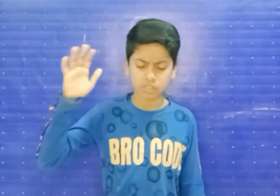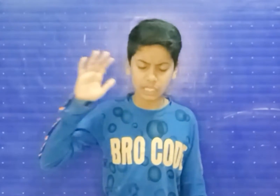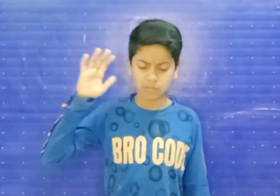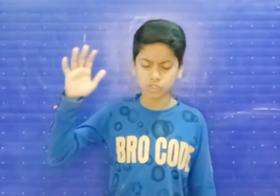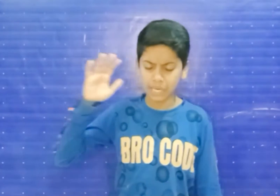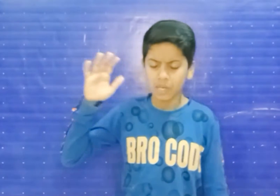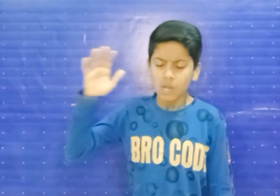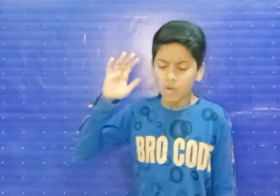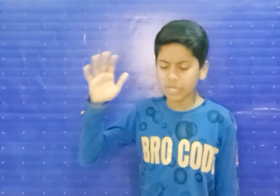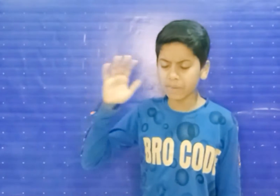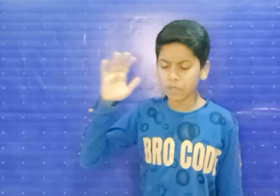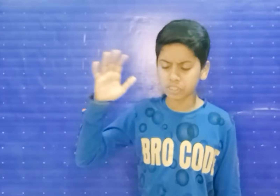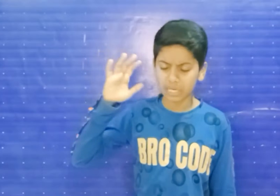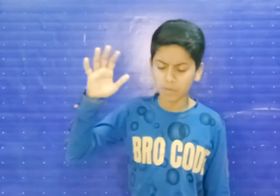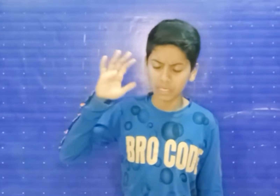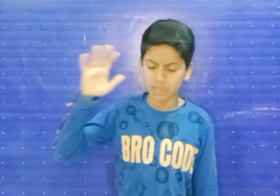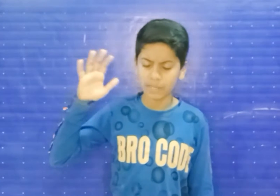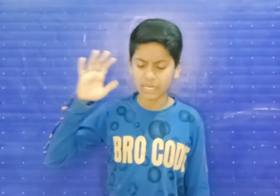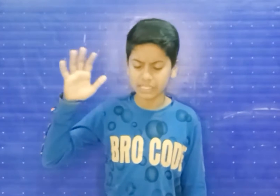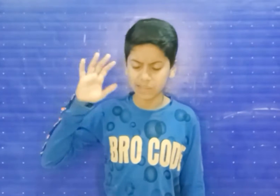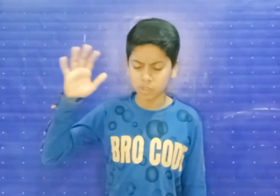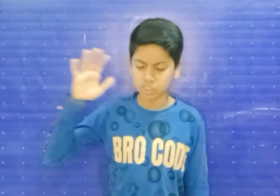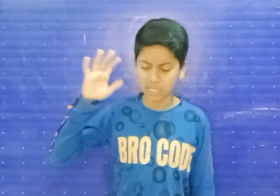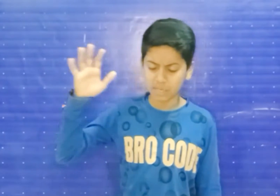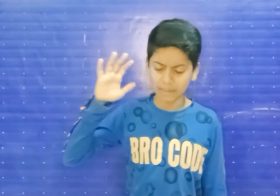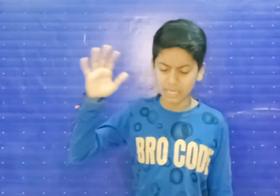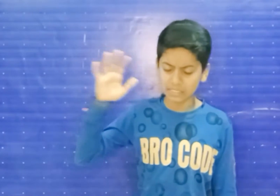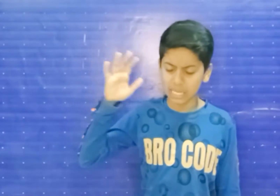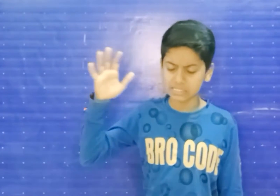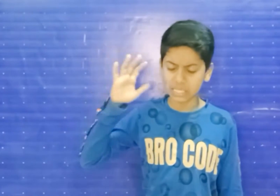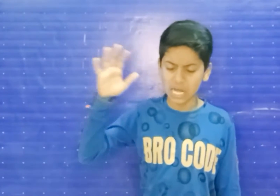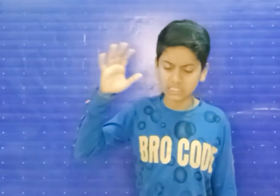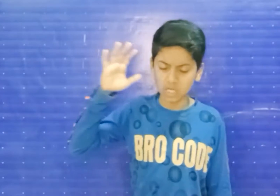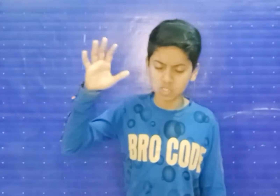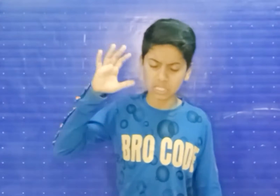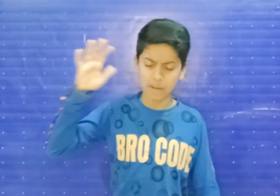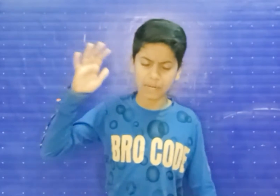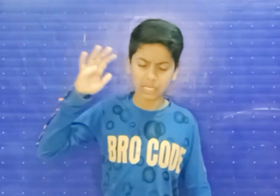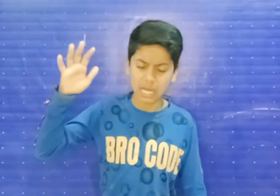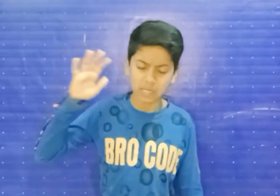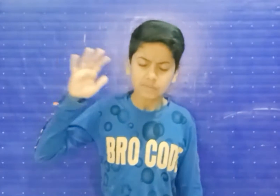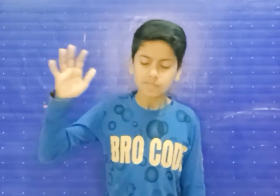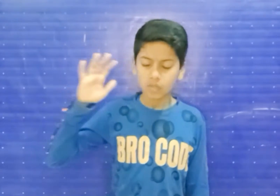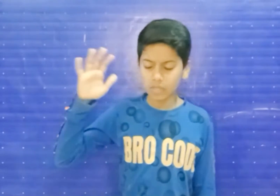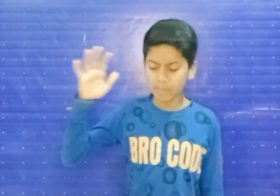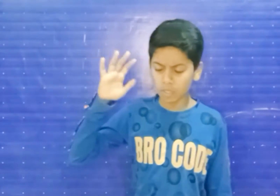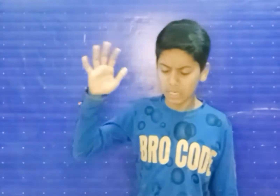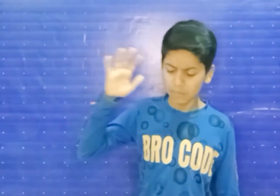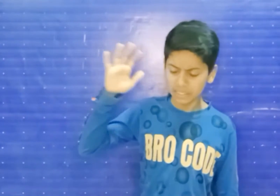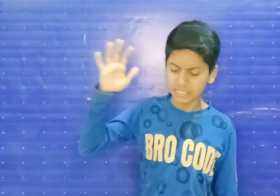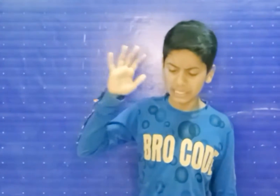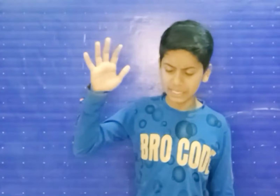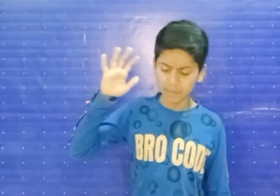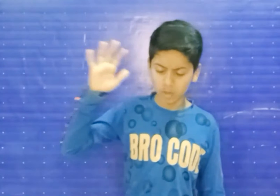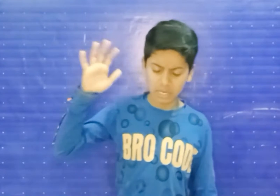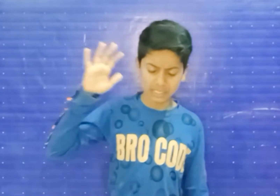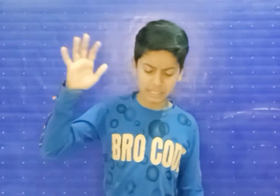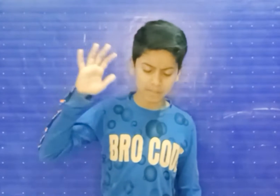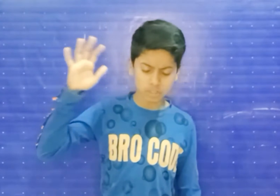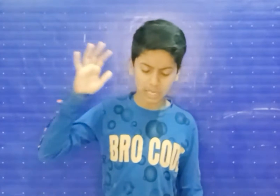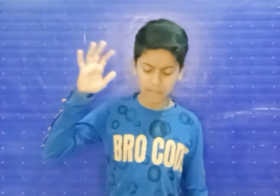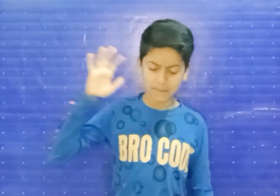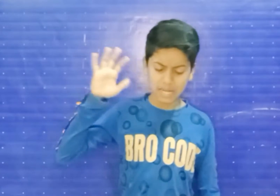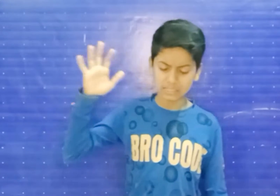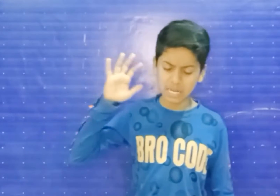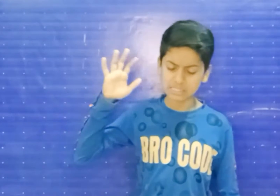जिन तरीका कौन तरह बुशे ओरे बोश करे बोटा का बग्राटी का बोश अगर अबर आंधले अस्किरा अंधलो अस्किरा पंडला ओरे बोटा का बरी के टेके